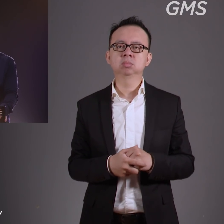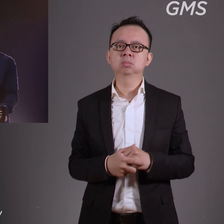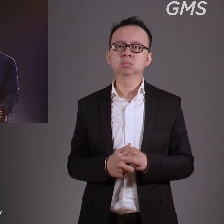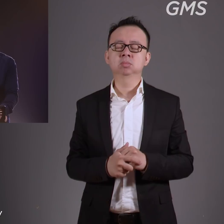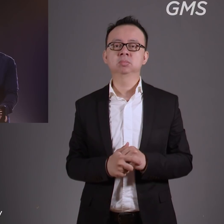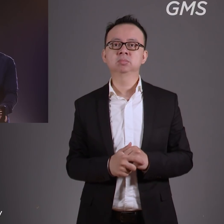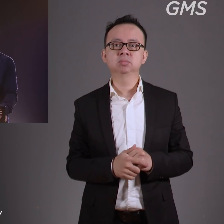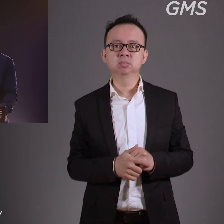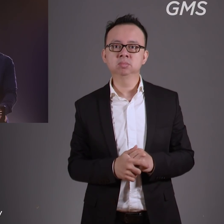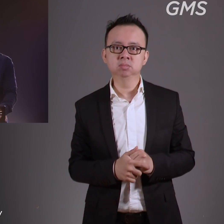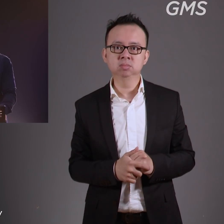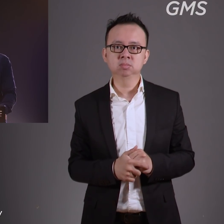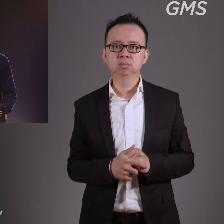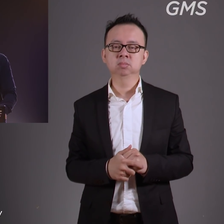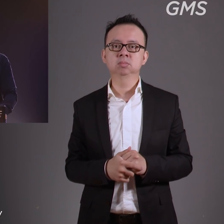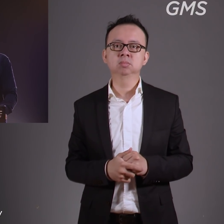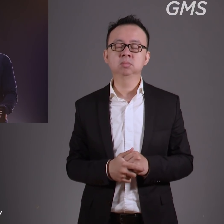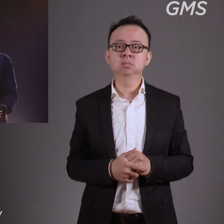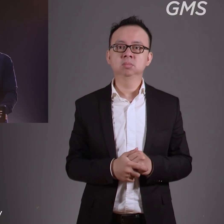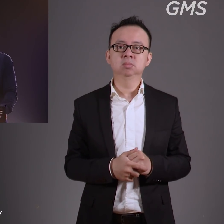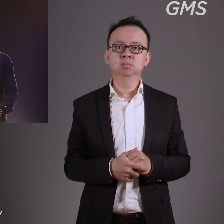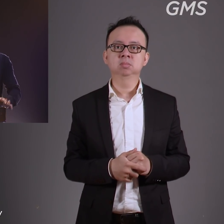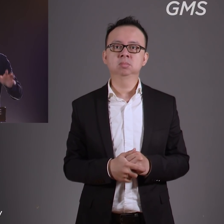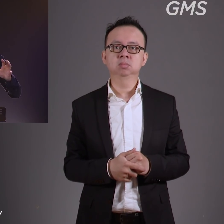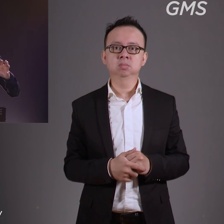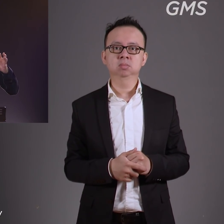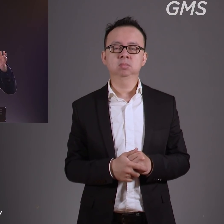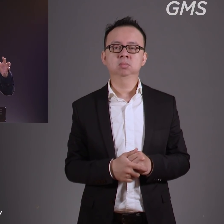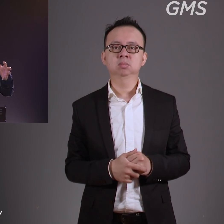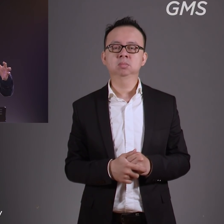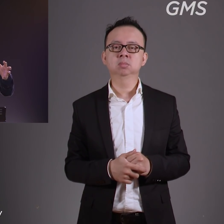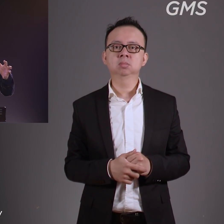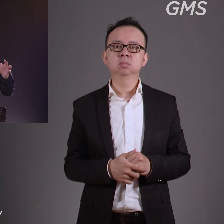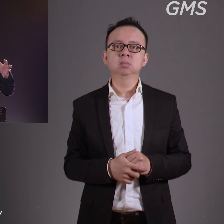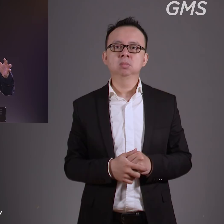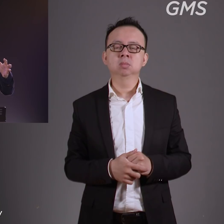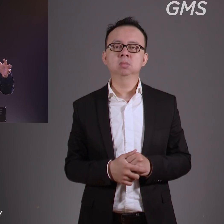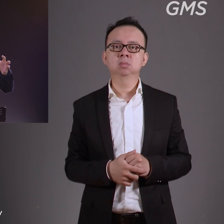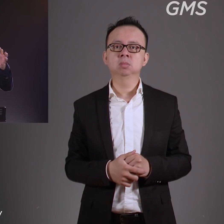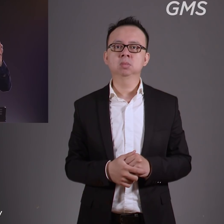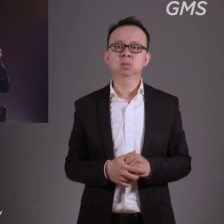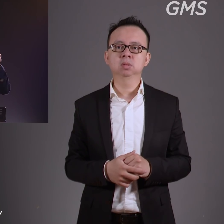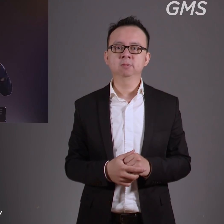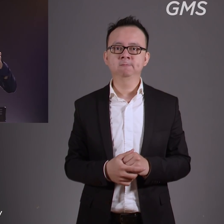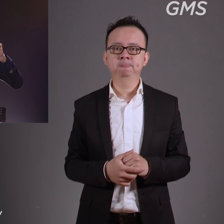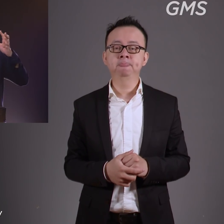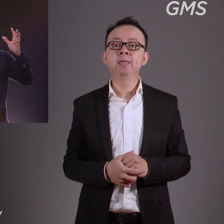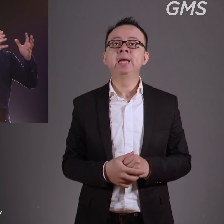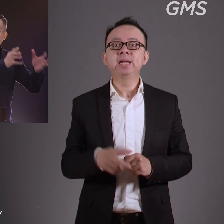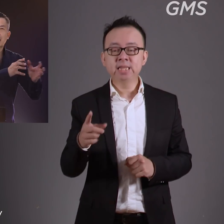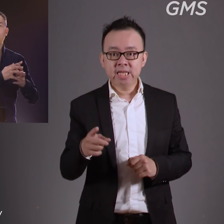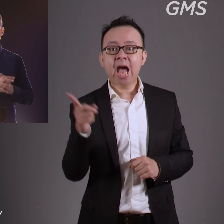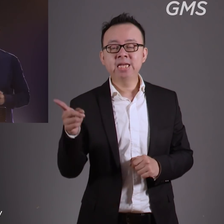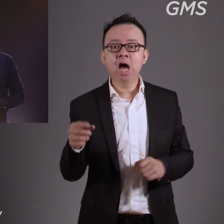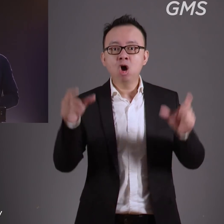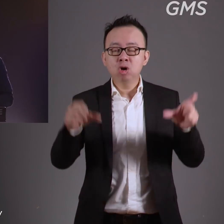atau menjadi seorang pembaca nasib, tidak. Tapi akan selalu ada orang. Akan ada selalu orang yang mengingatkan